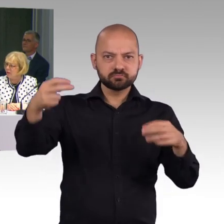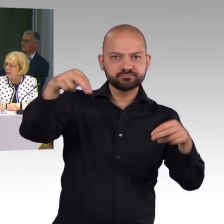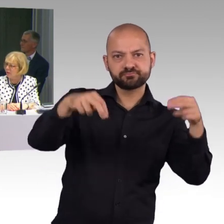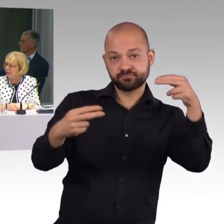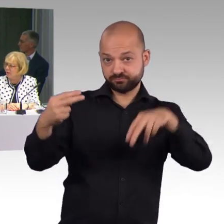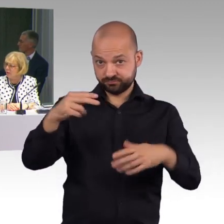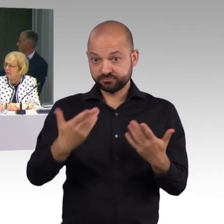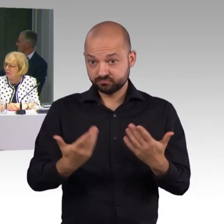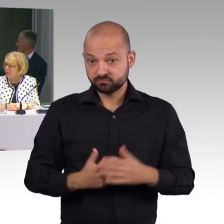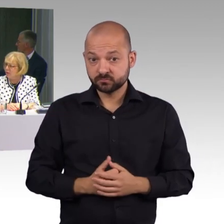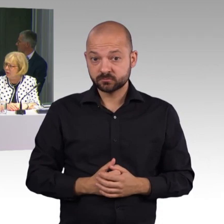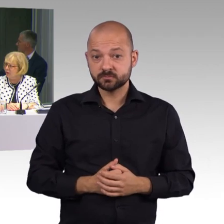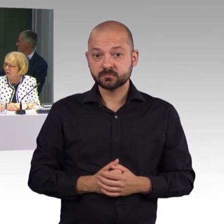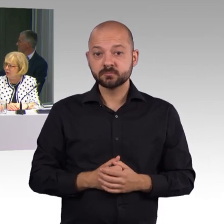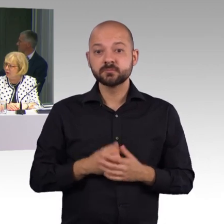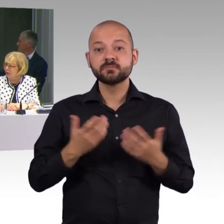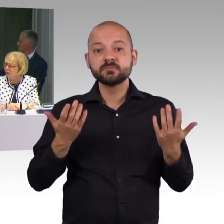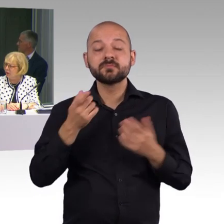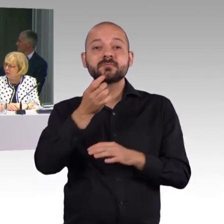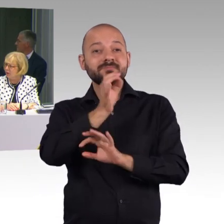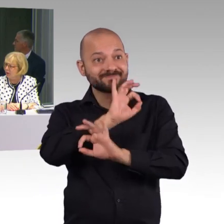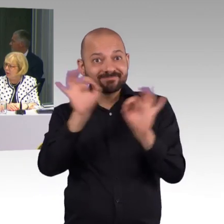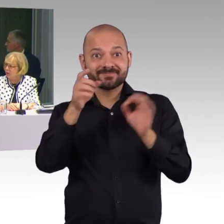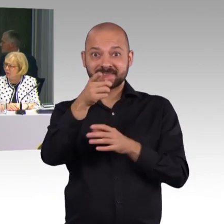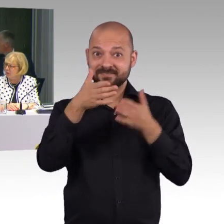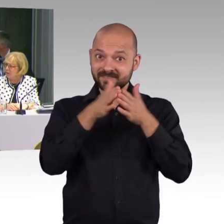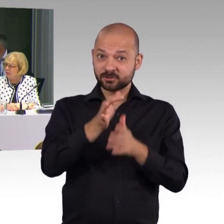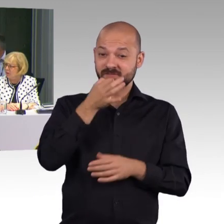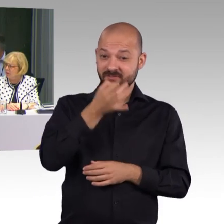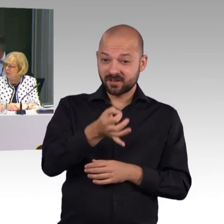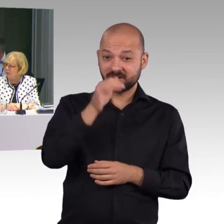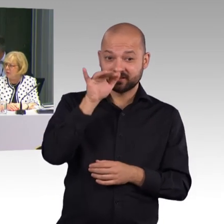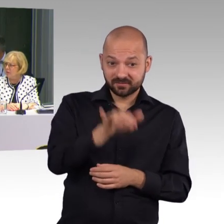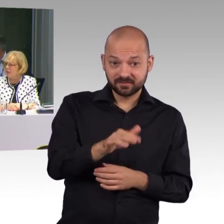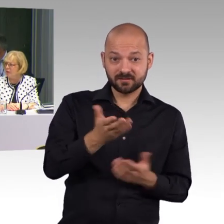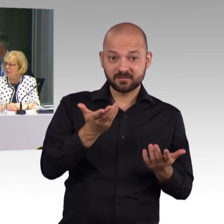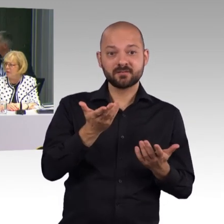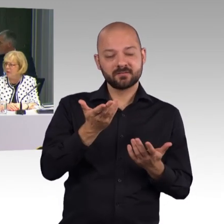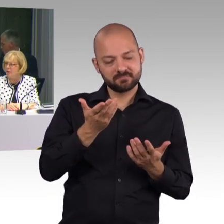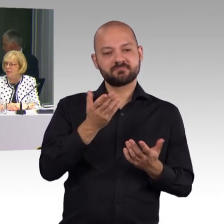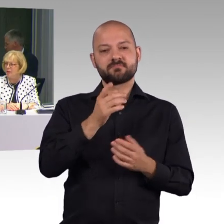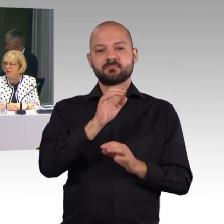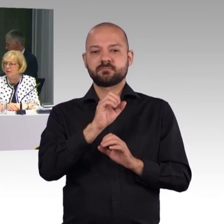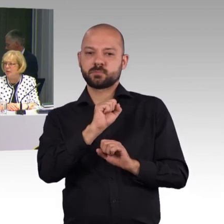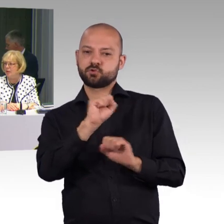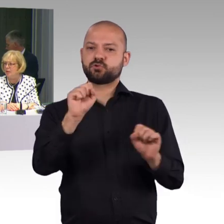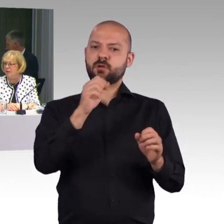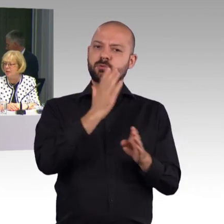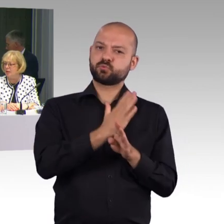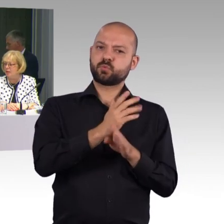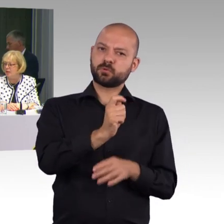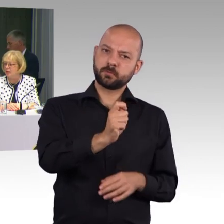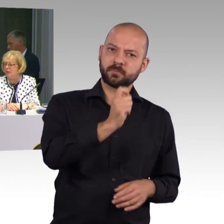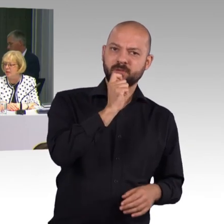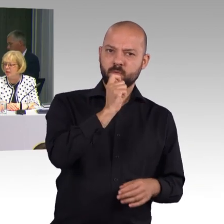einem Mikrofon begeben, dann können wir es in jedem Fall eindeutig erkennen. Mit diesen Hinweisen eröffne ich die Aussprache. Das